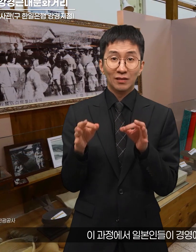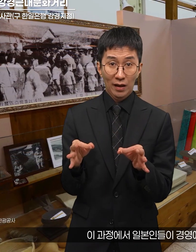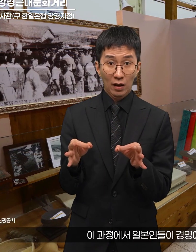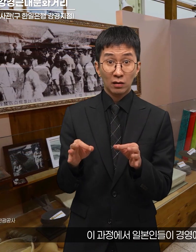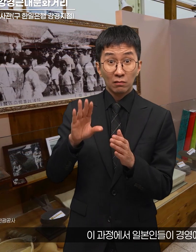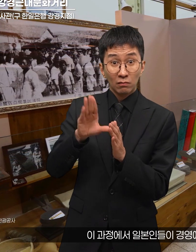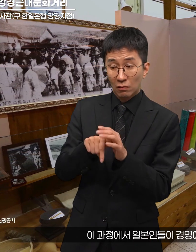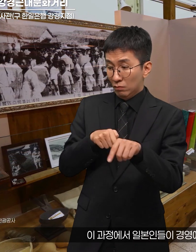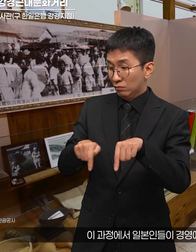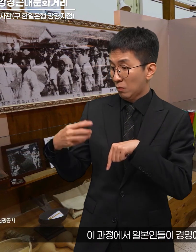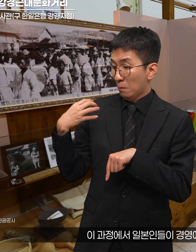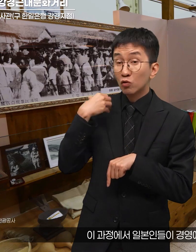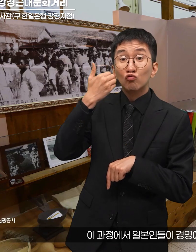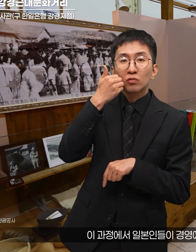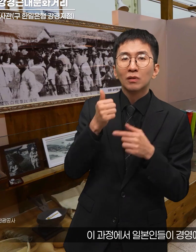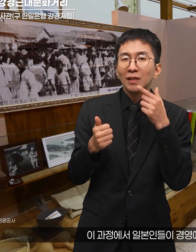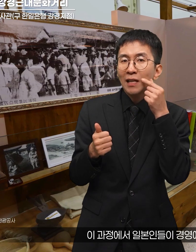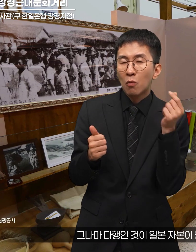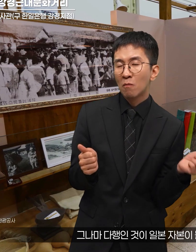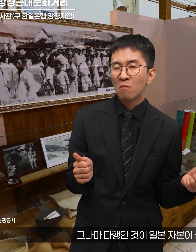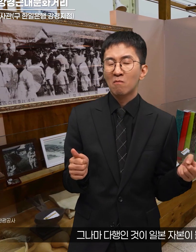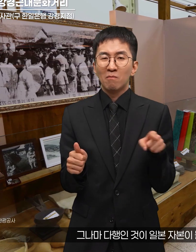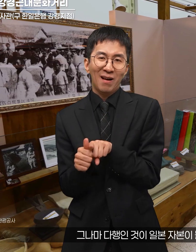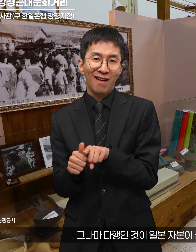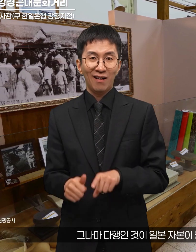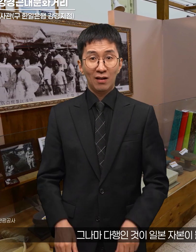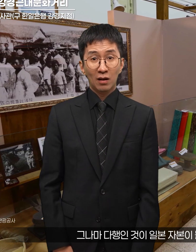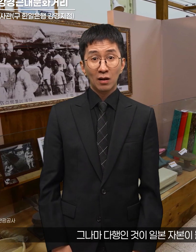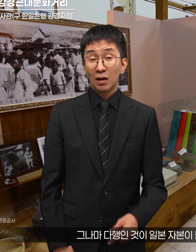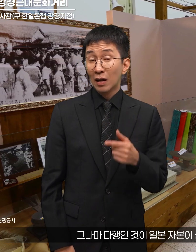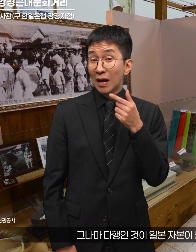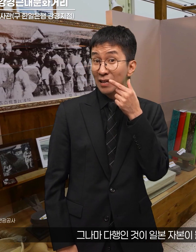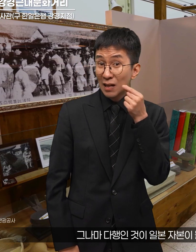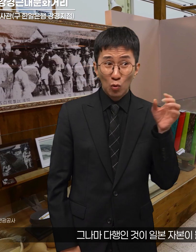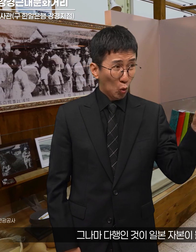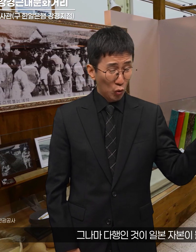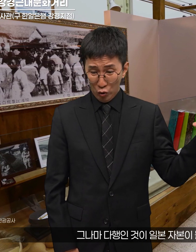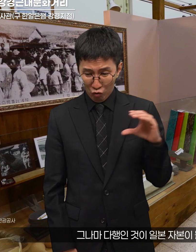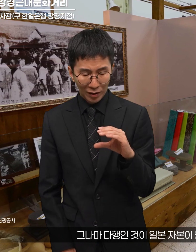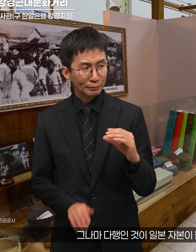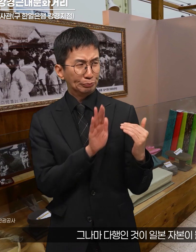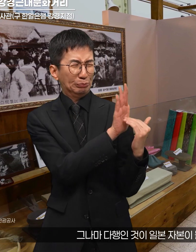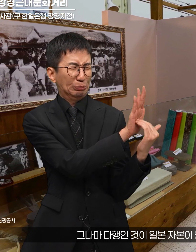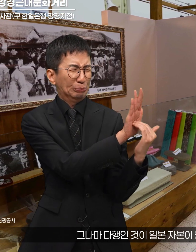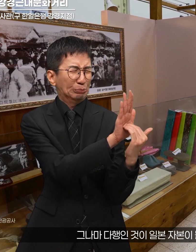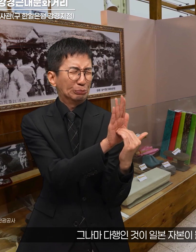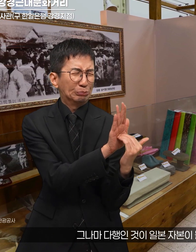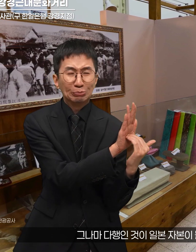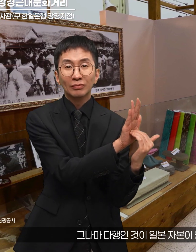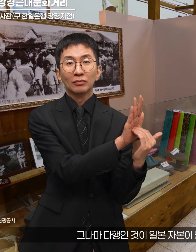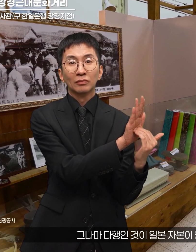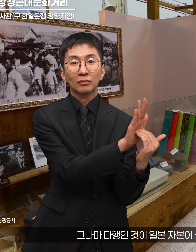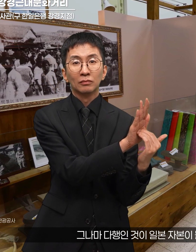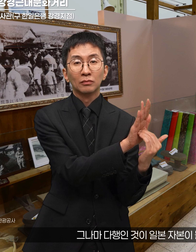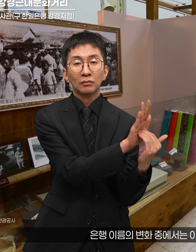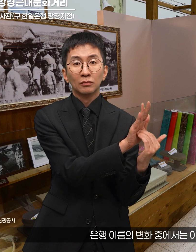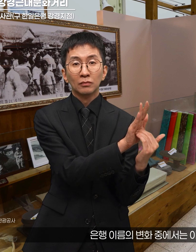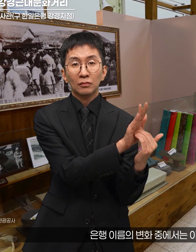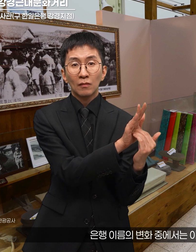경영에 참여하기도 했습니다. 그나마 다행인 것이 일본 자본이 들어오는 것은 막았습니다. 은행 이름의